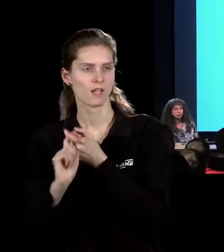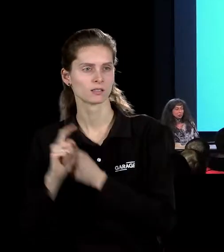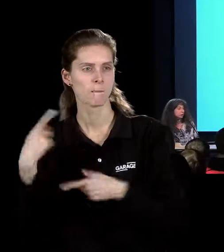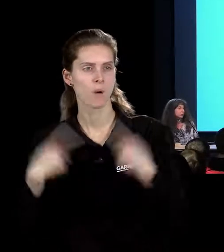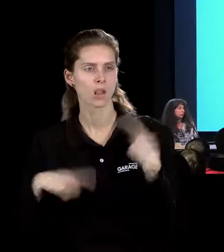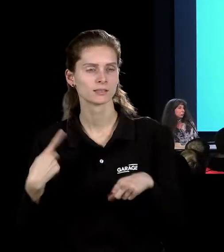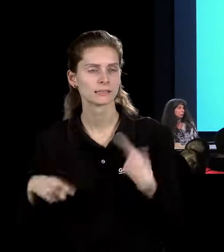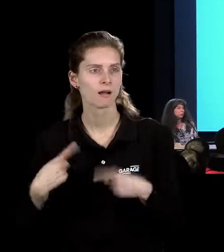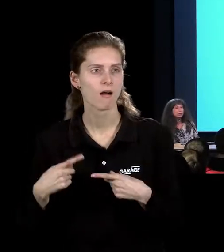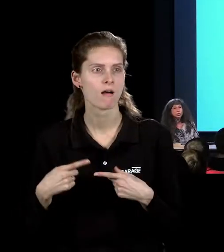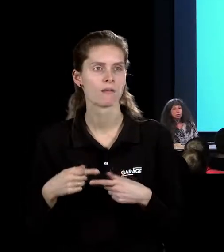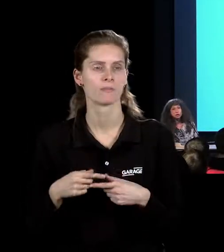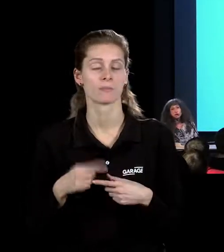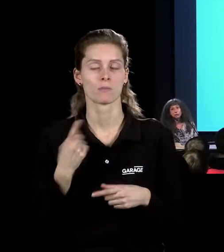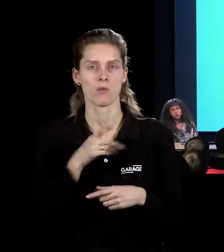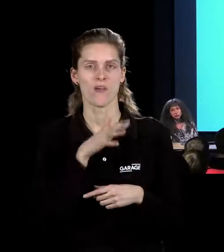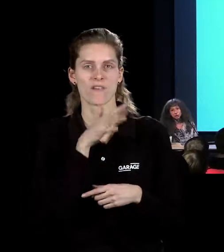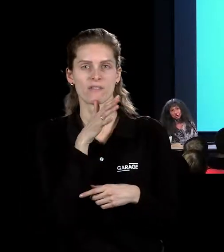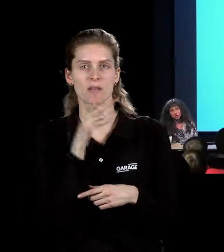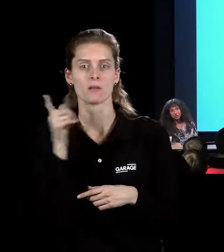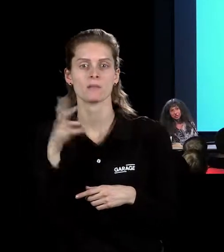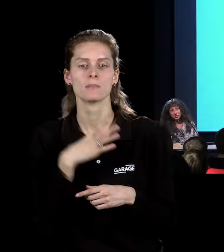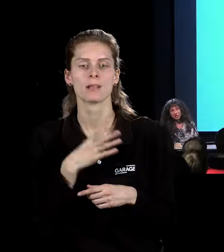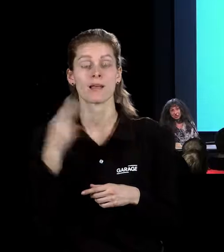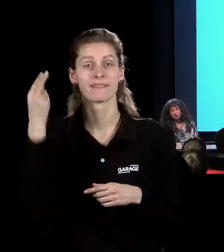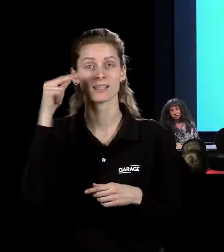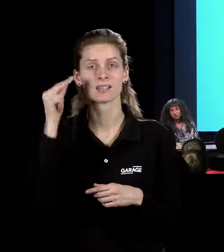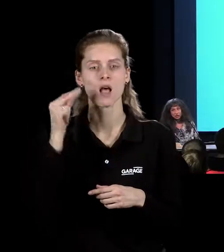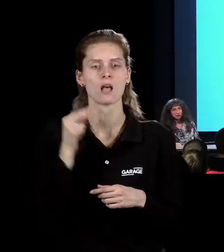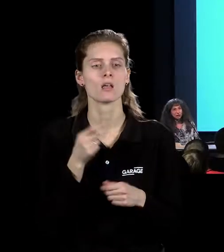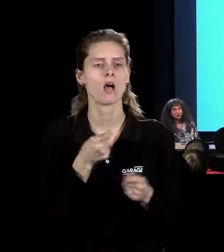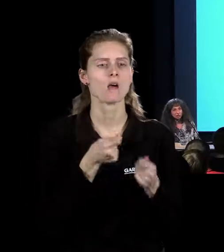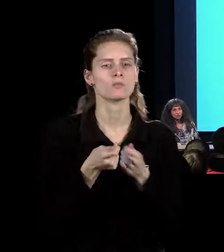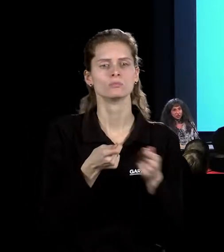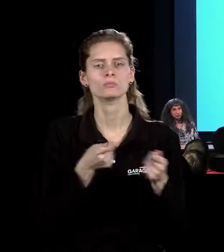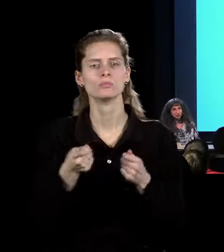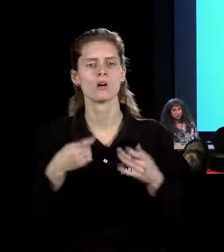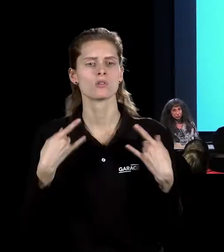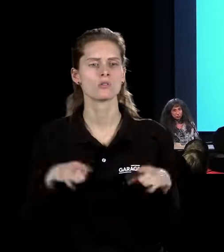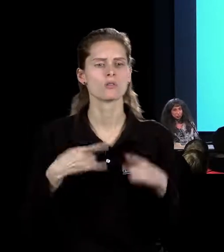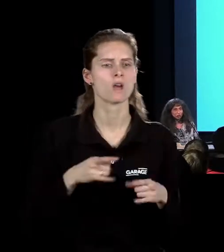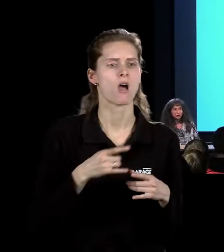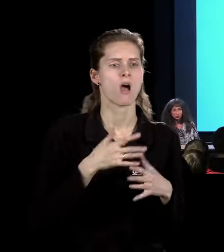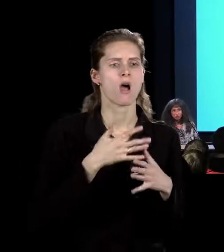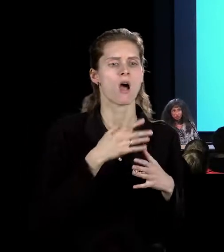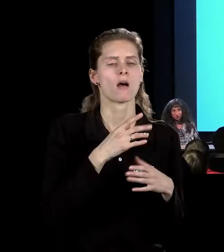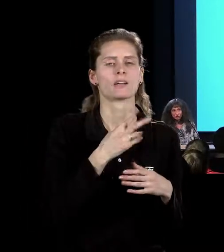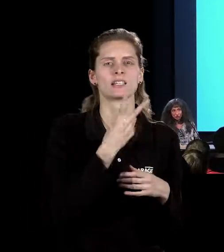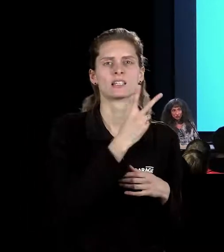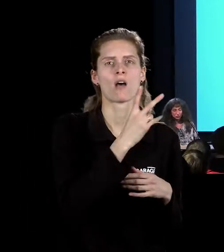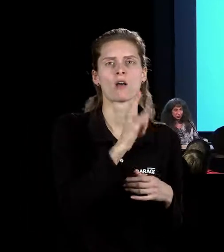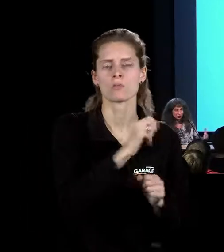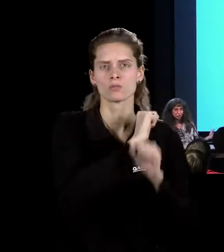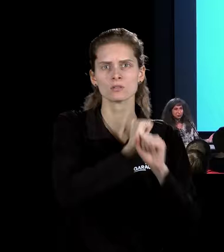что это время контроля над рождаемостью в Китае, и такого насильственного, когда нельзя иметь больше там одного ребенка,